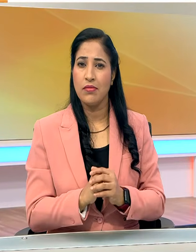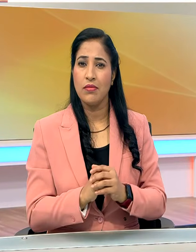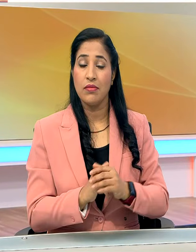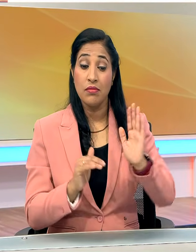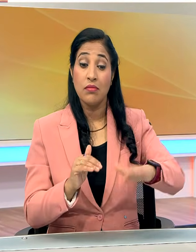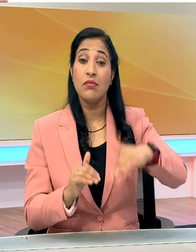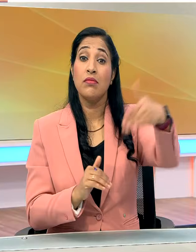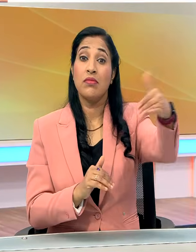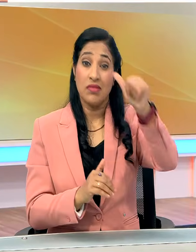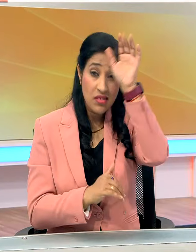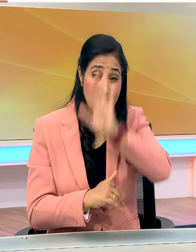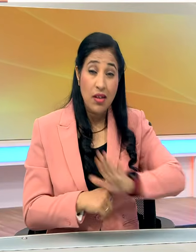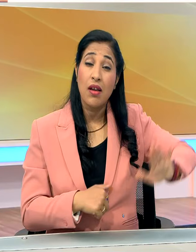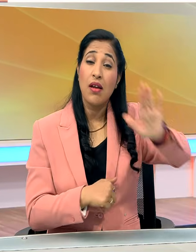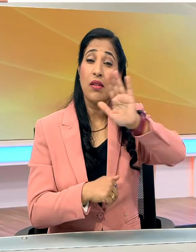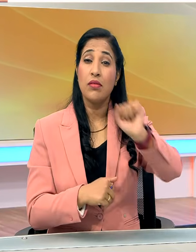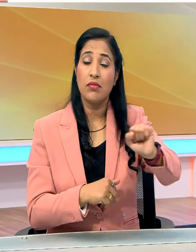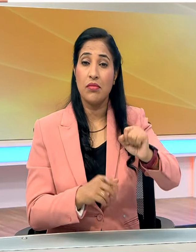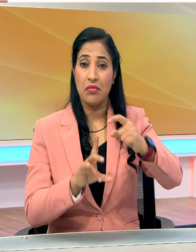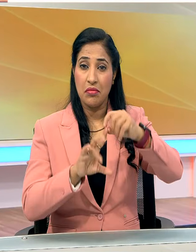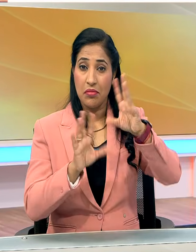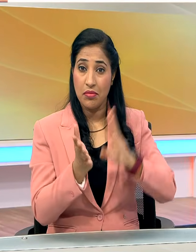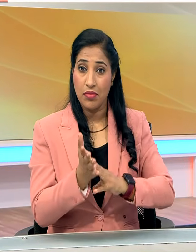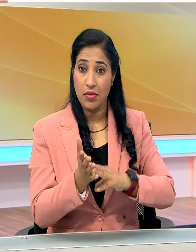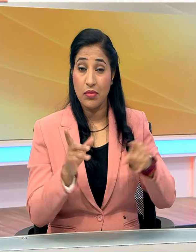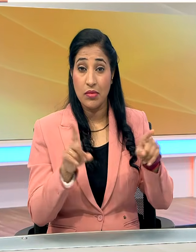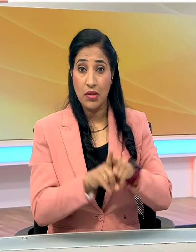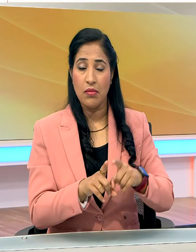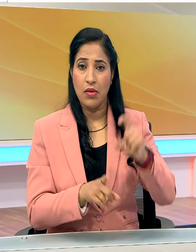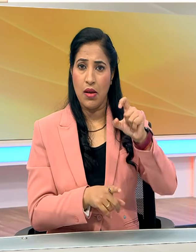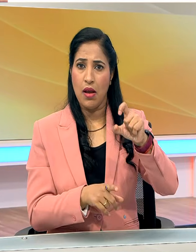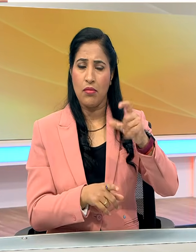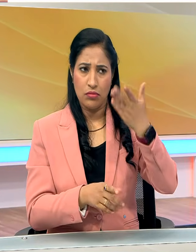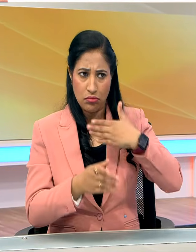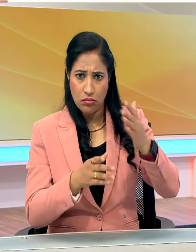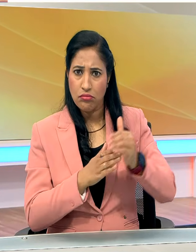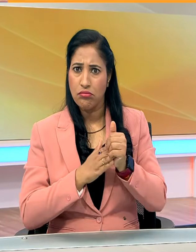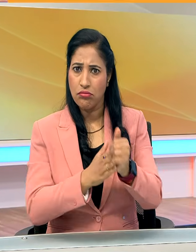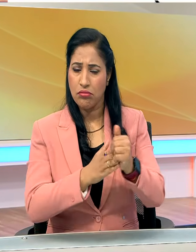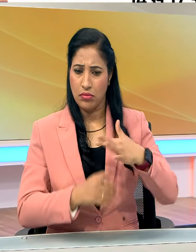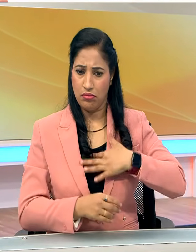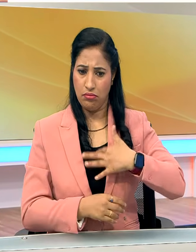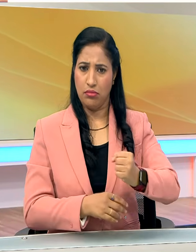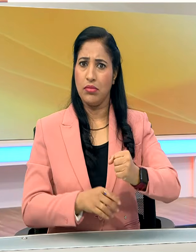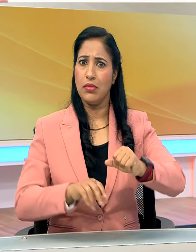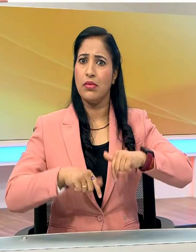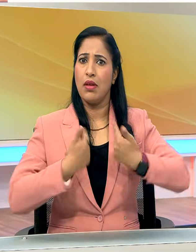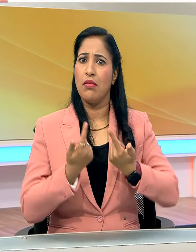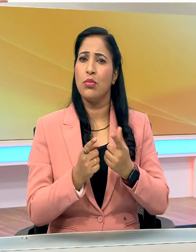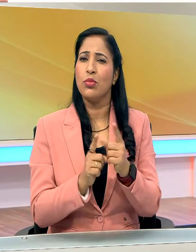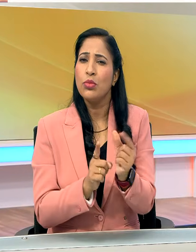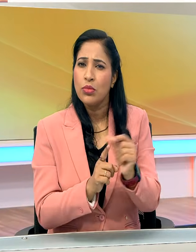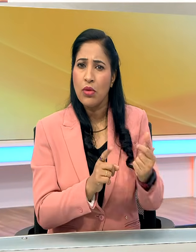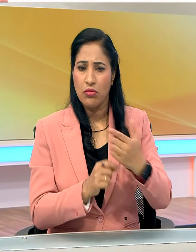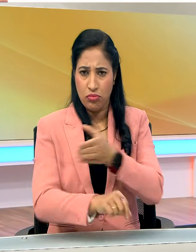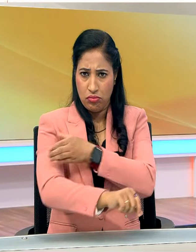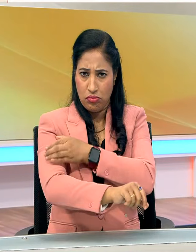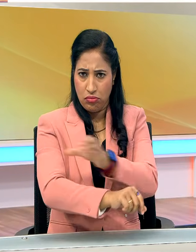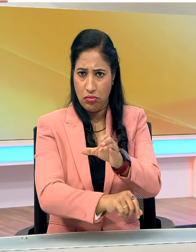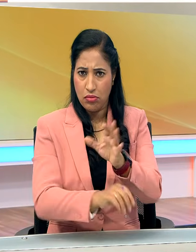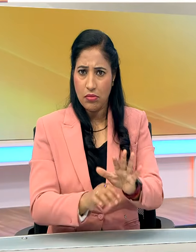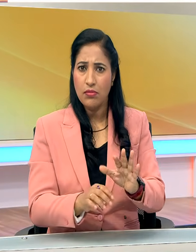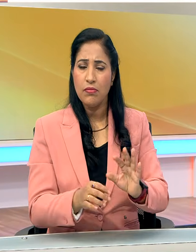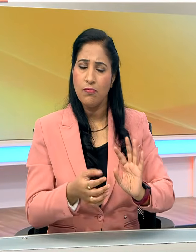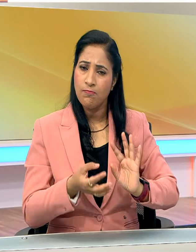आने वाले भारत को प्रधानमंत्री जैसे कहते हैं आत्मनिर्भर बनाना, सशक्त बनाना,